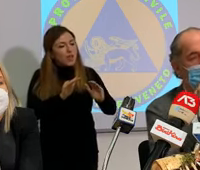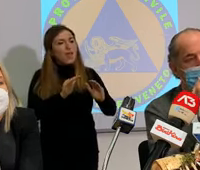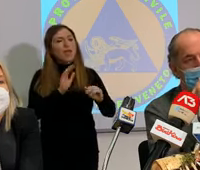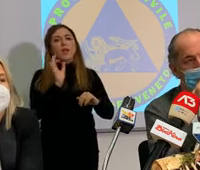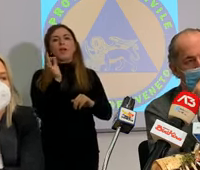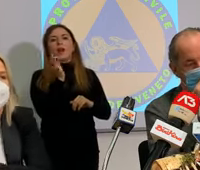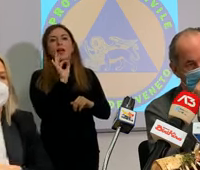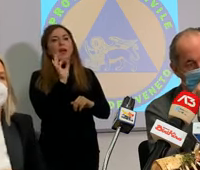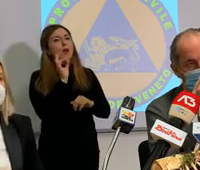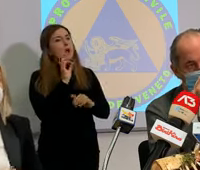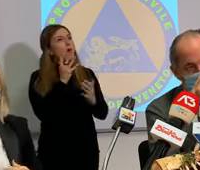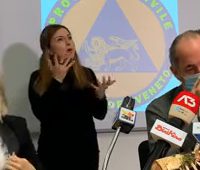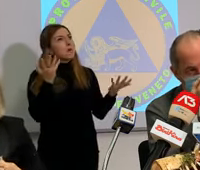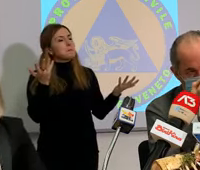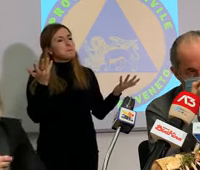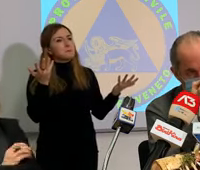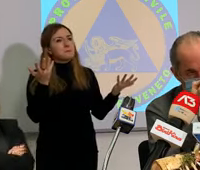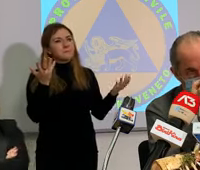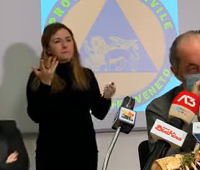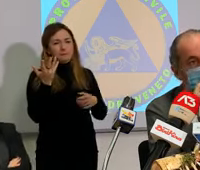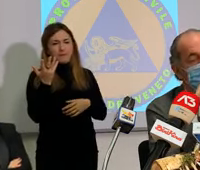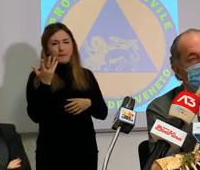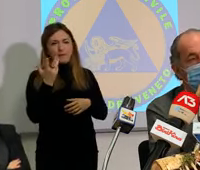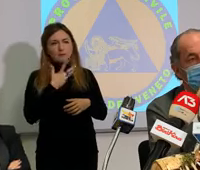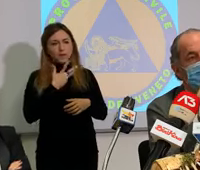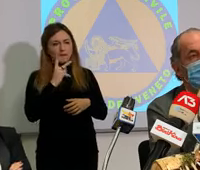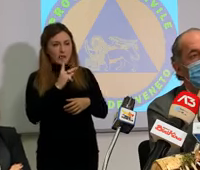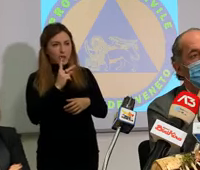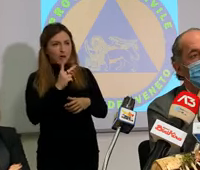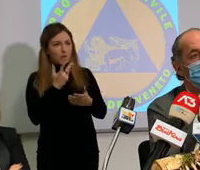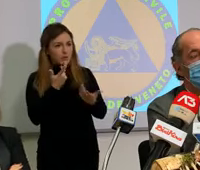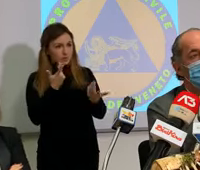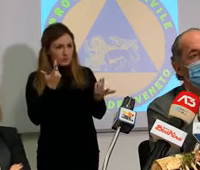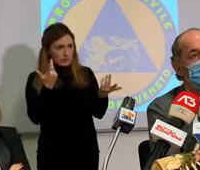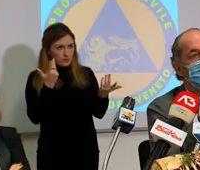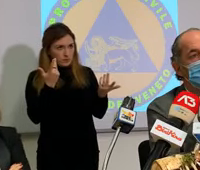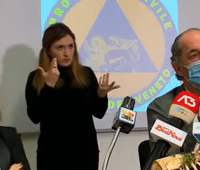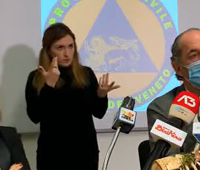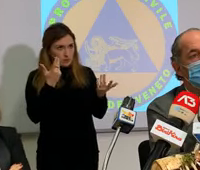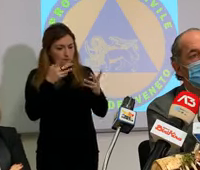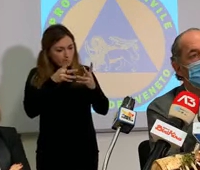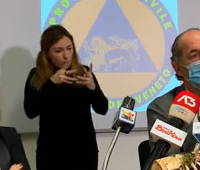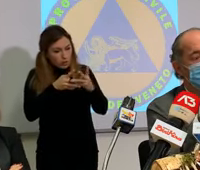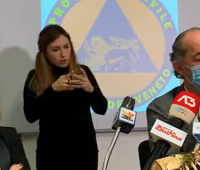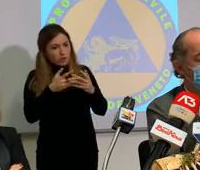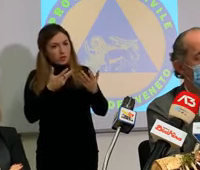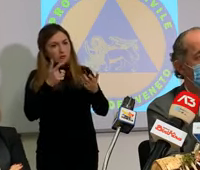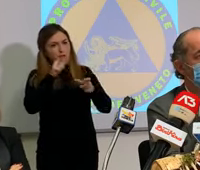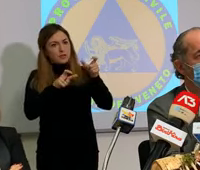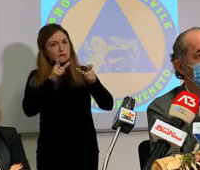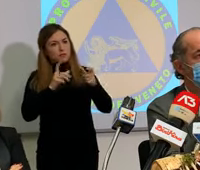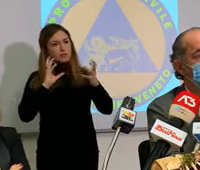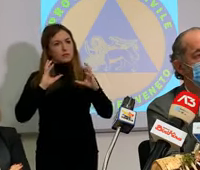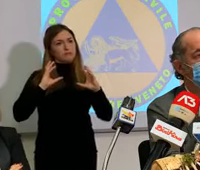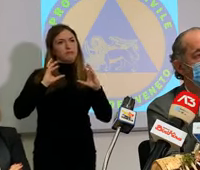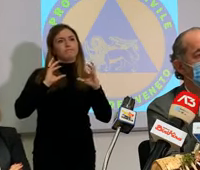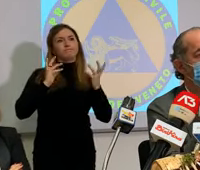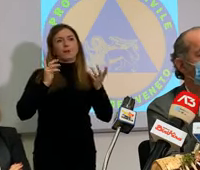o c'è anche di fondo paura di una reazione di piazza come abbiamo visto tempo